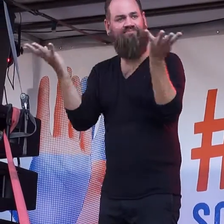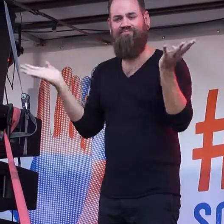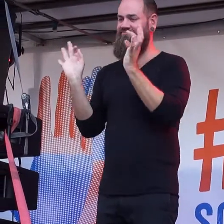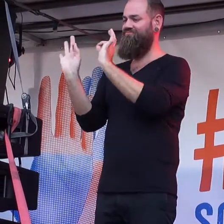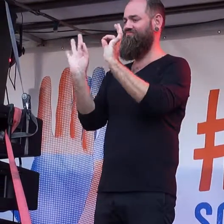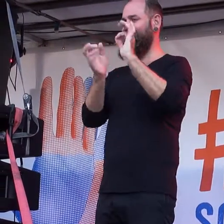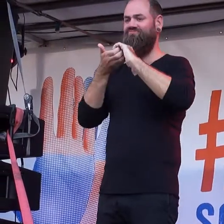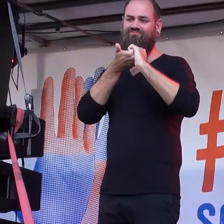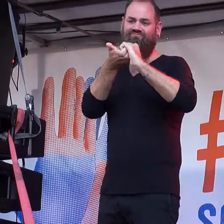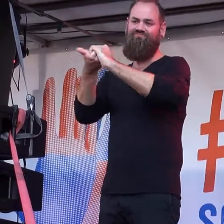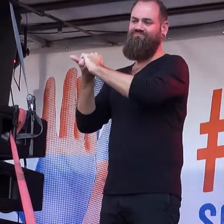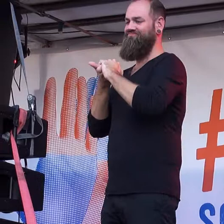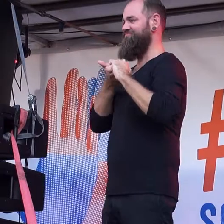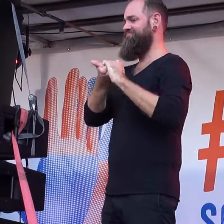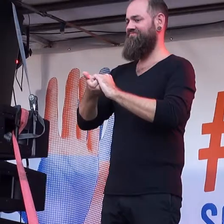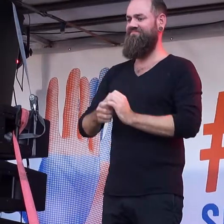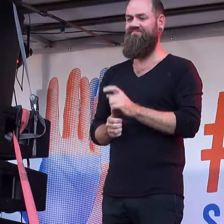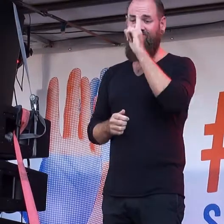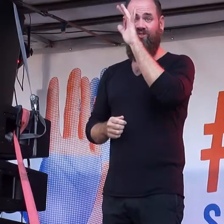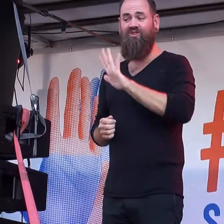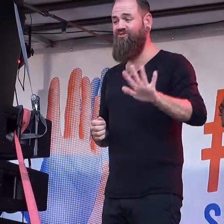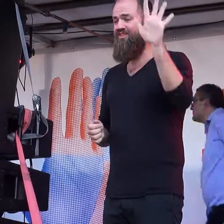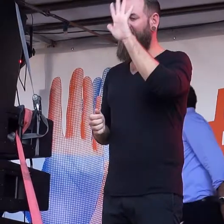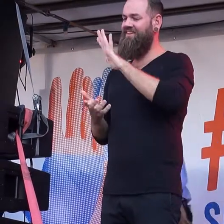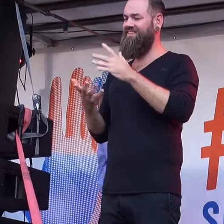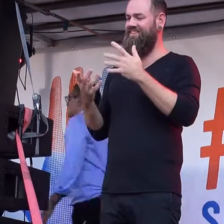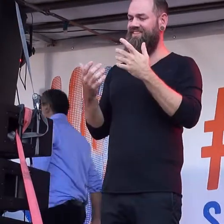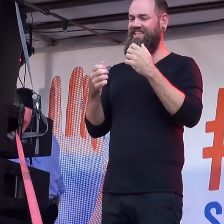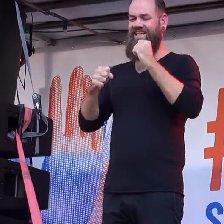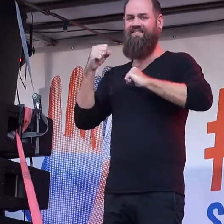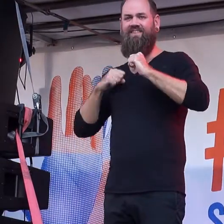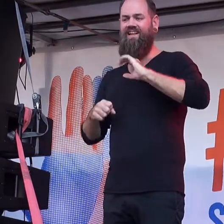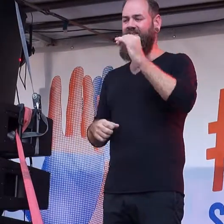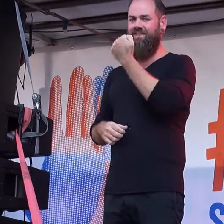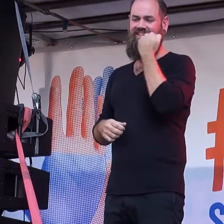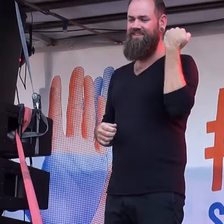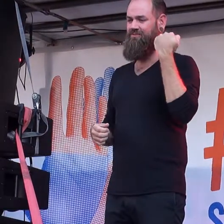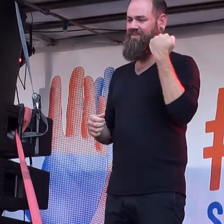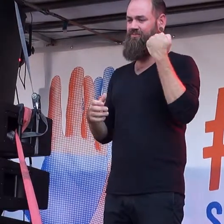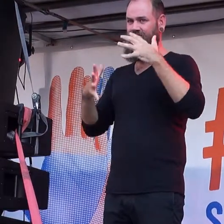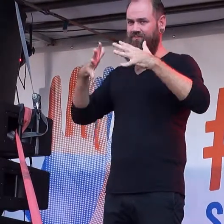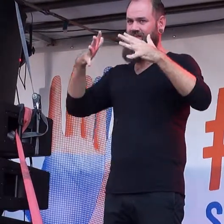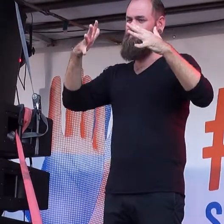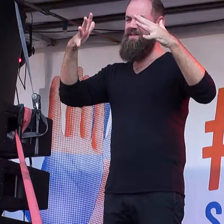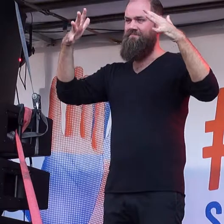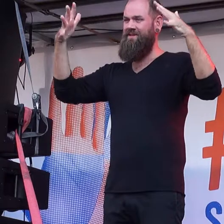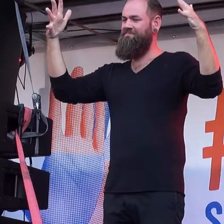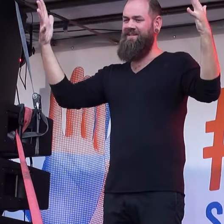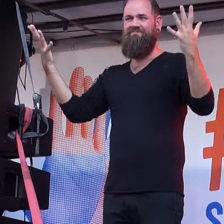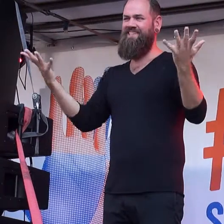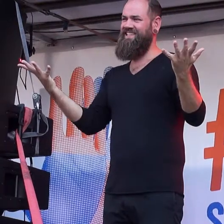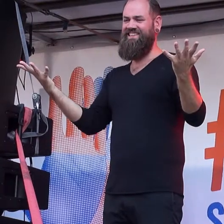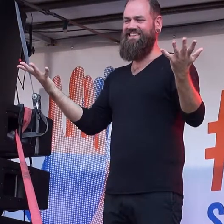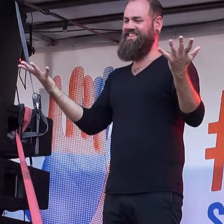rassistische gewalt drastisch gestiegen worüber wir uns nicht wundern sollten wir haben jahrelang alltags rassismus und rechtspopulismus